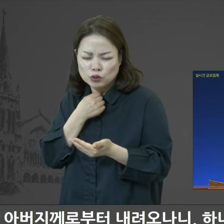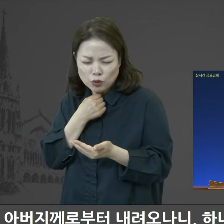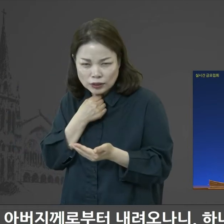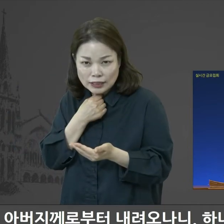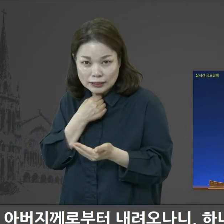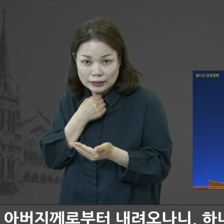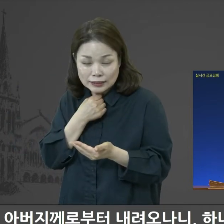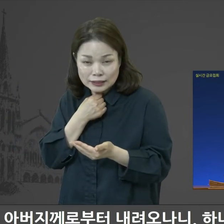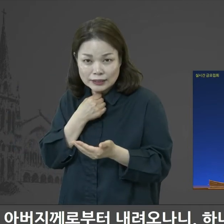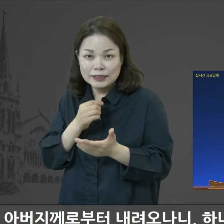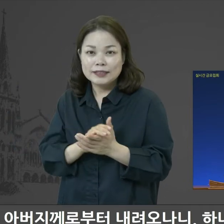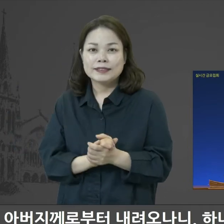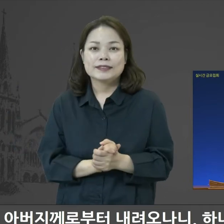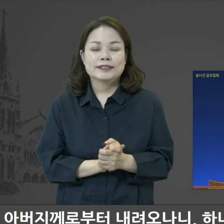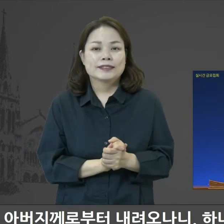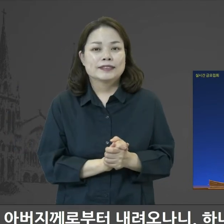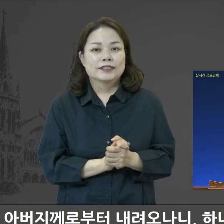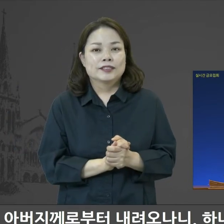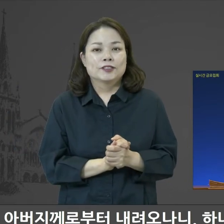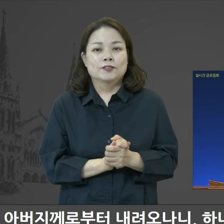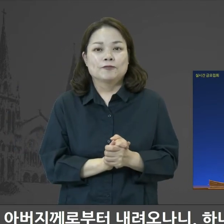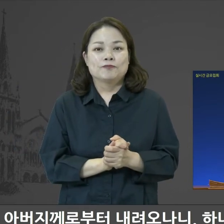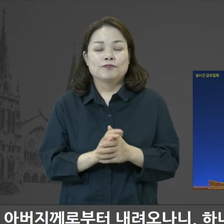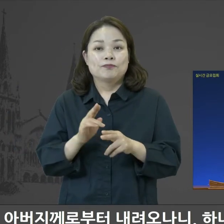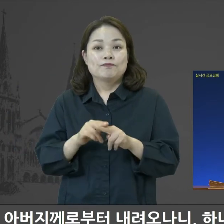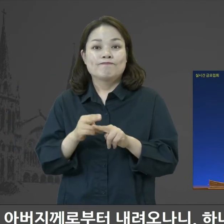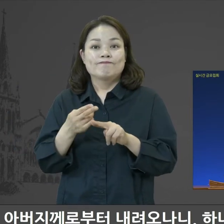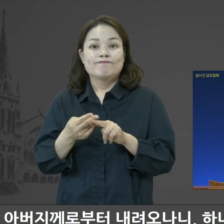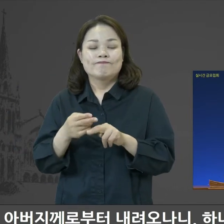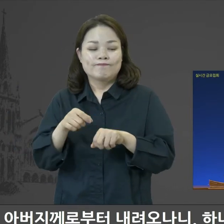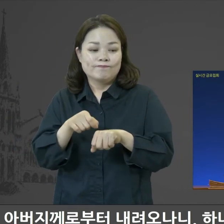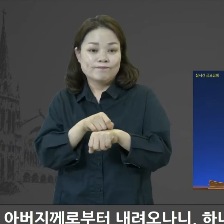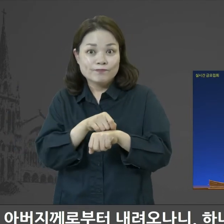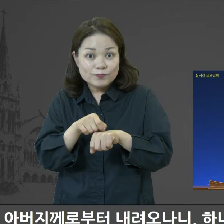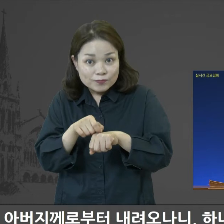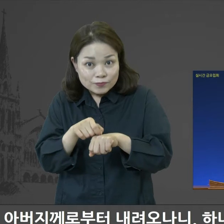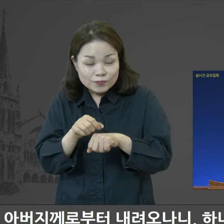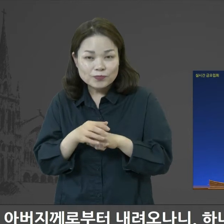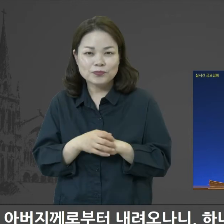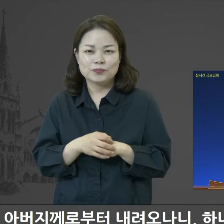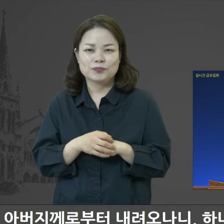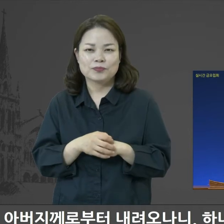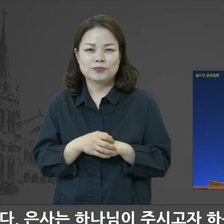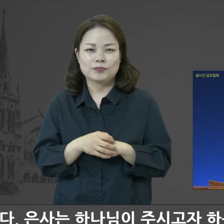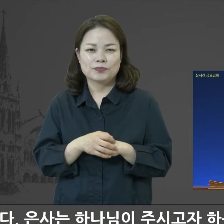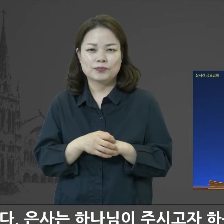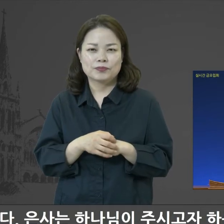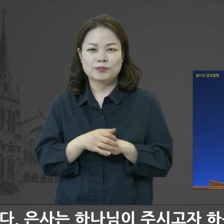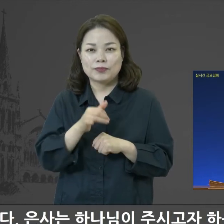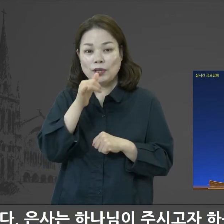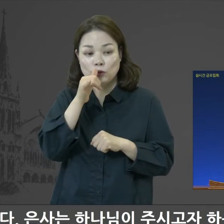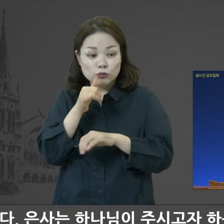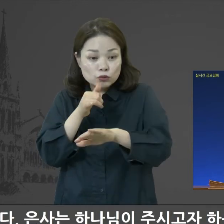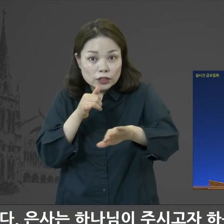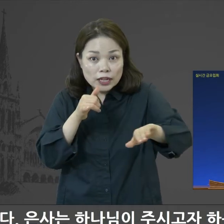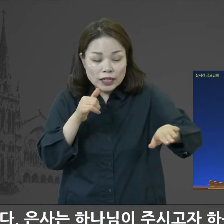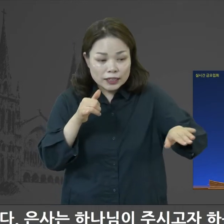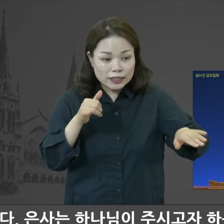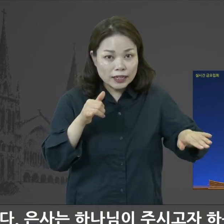이렇게 보시면 좋을 것 같습니다. 선물은 특정한 이렇게 대상이 되어서